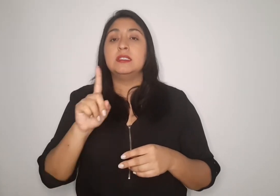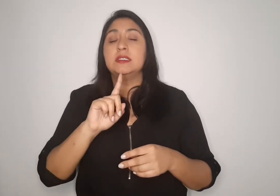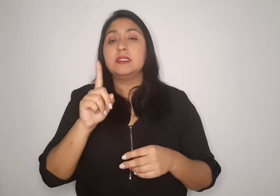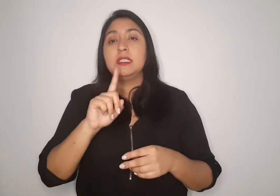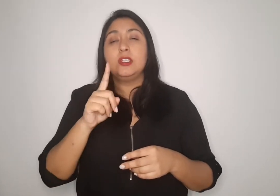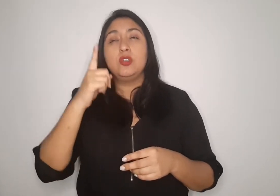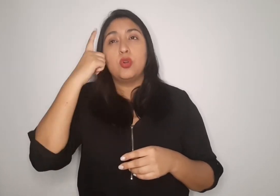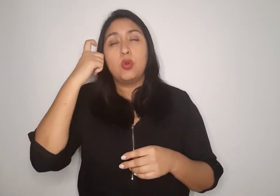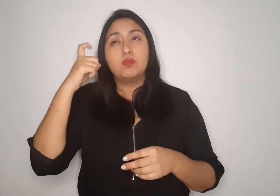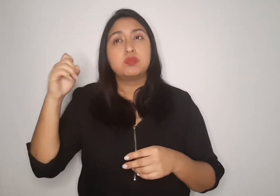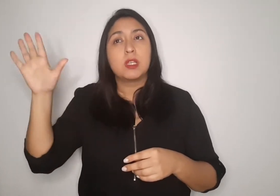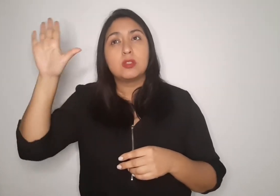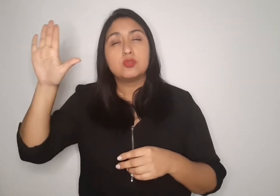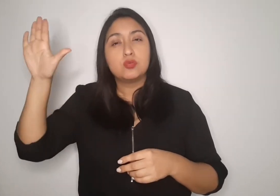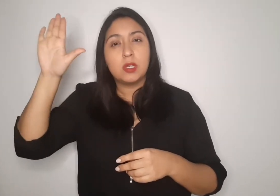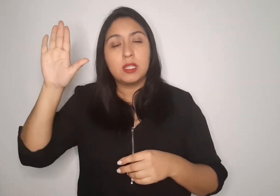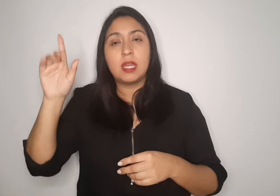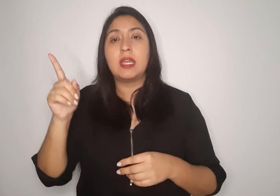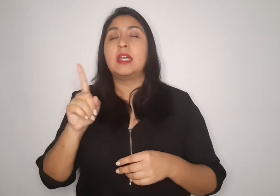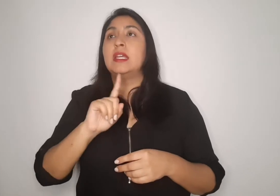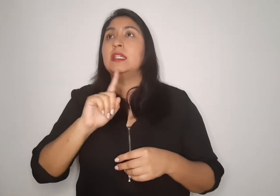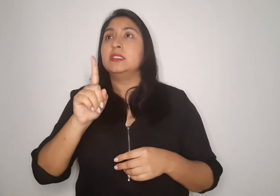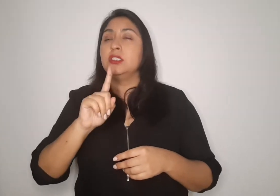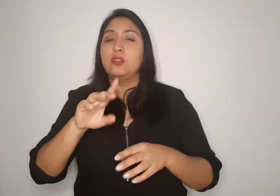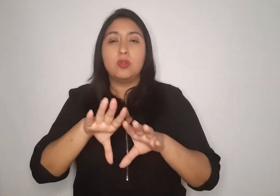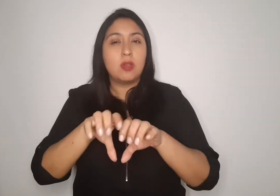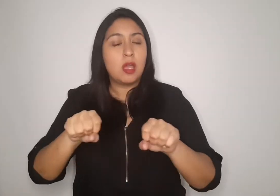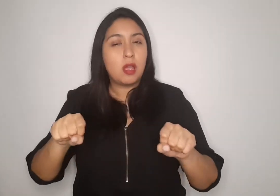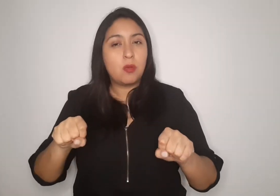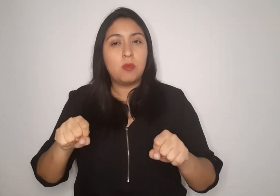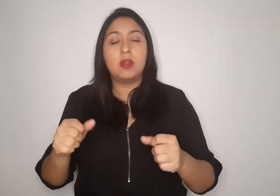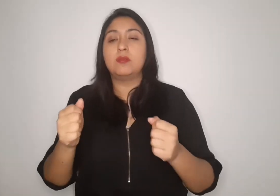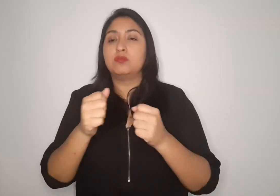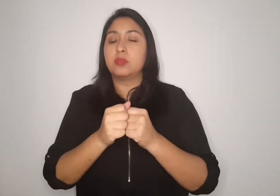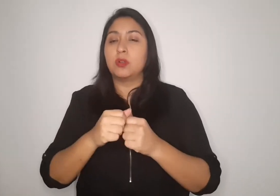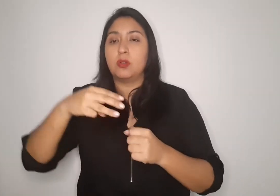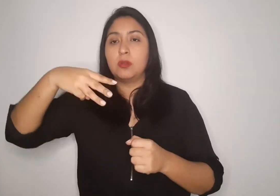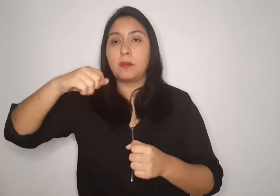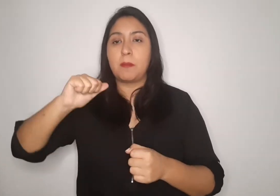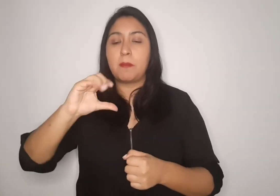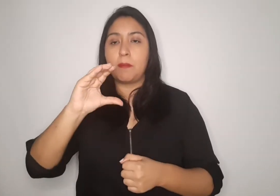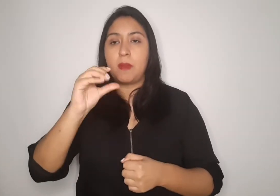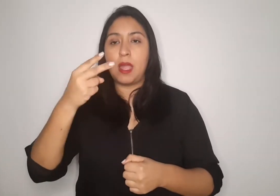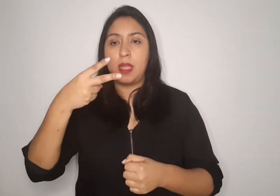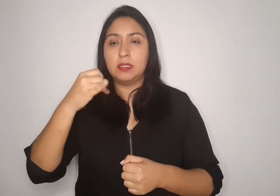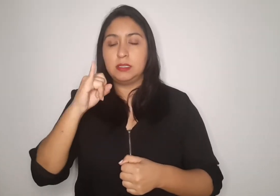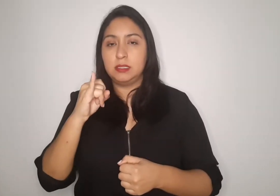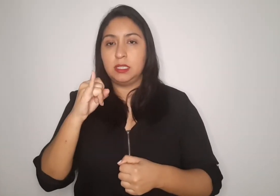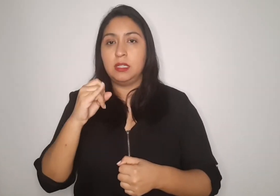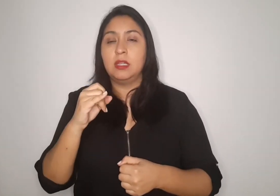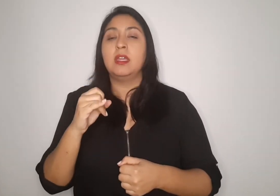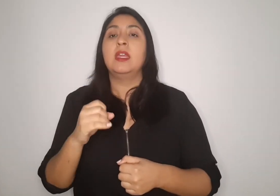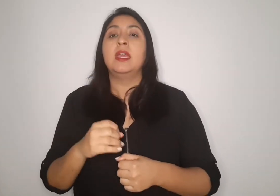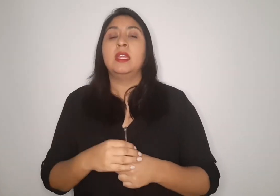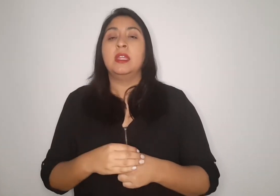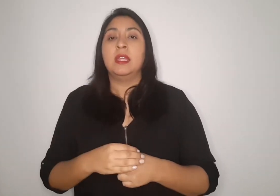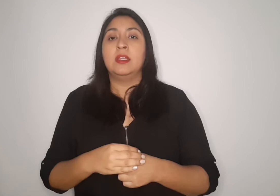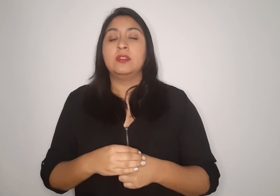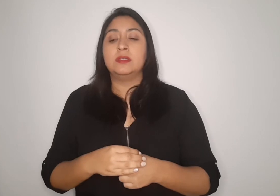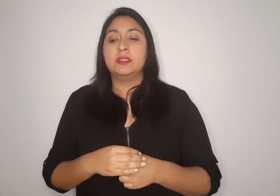la Machi no está de acuerdo, a la Machi hubo que traducirle todo este mundo. Nunca había entrado a un museo, ya Silvia Calfumán,